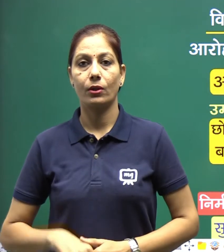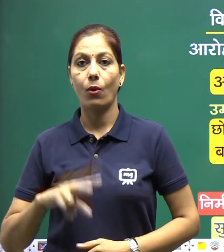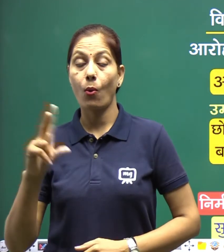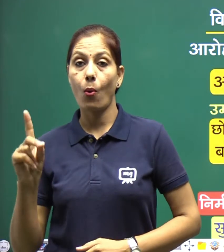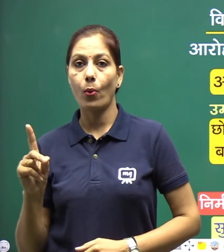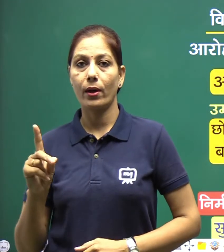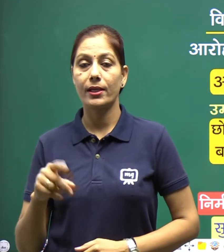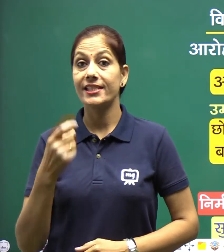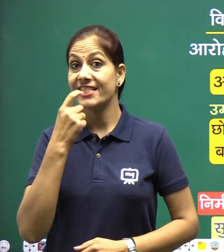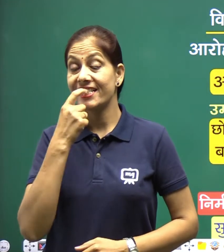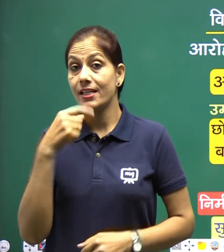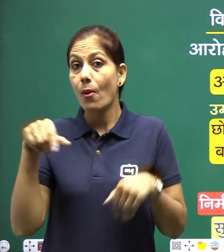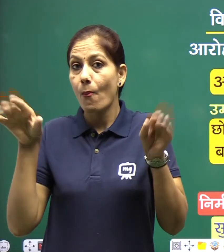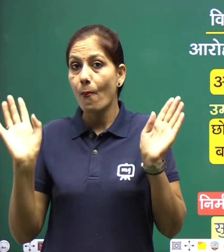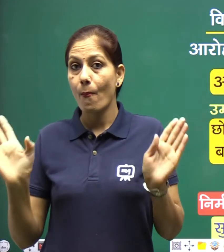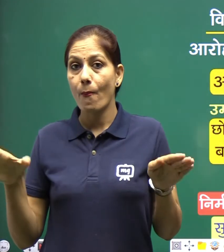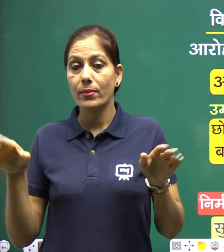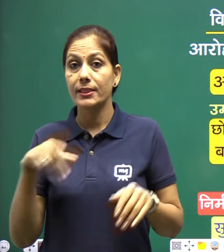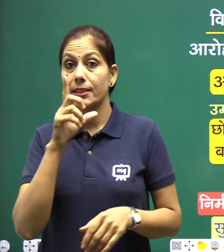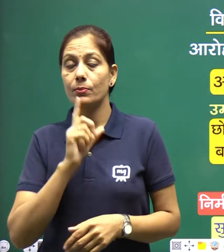और बगुलों के पंख।